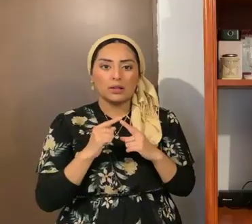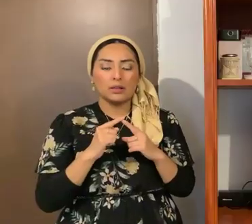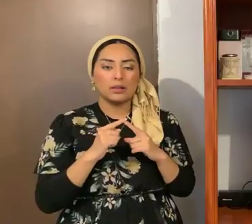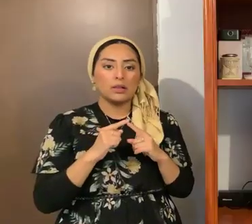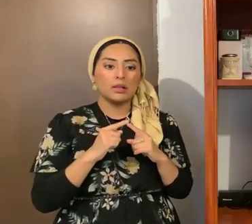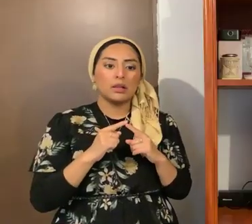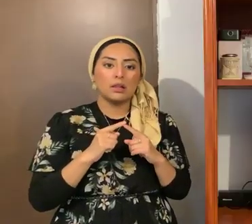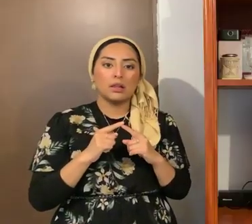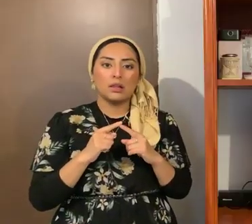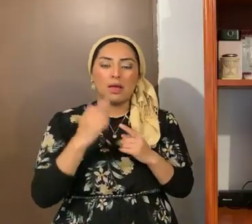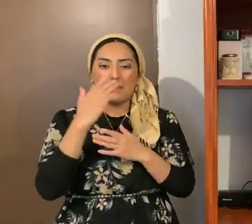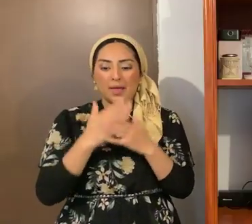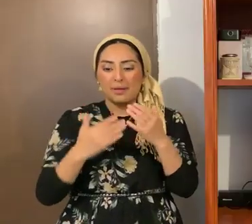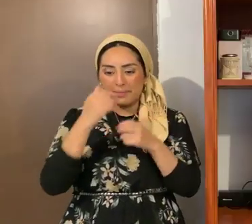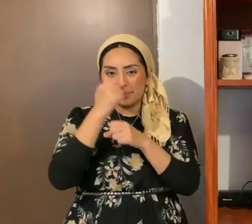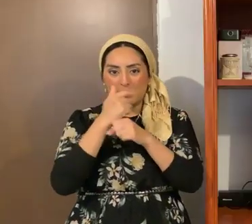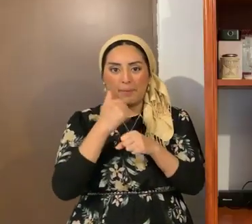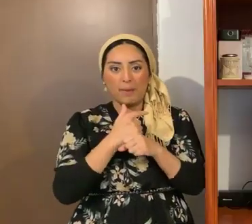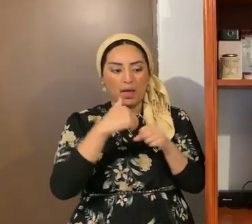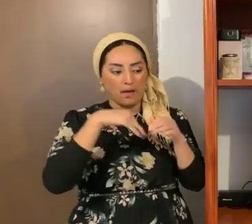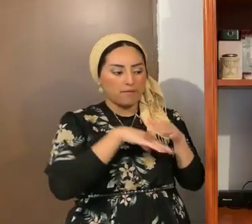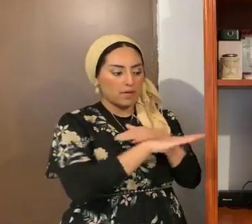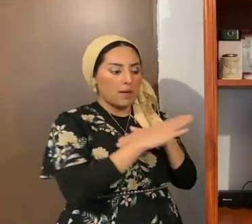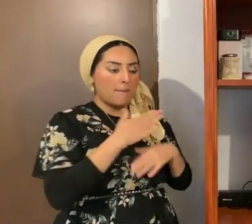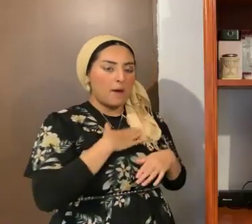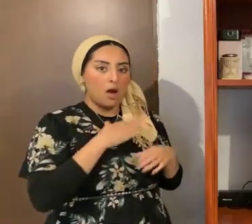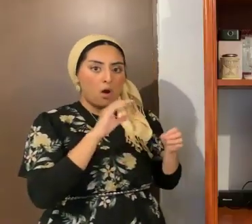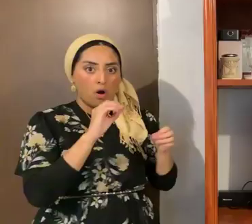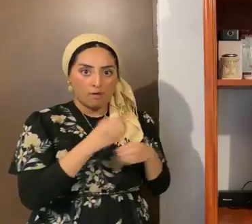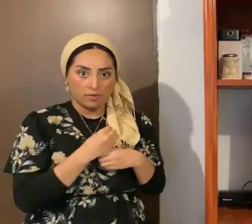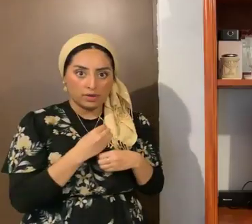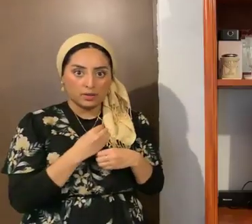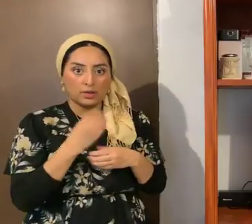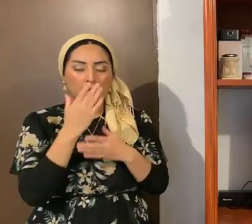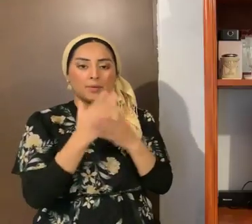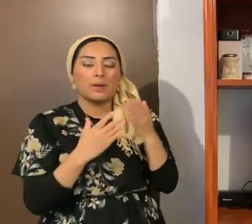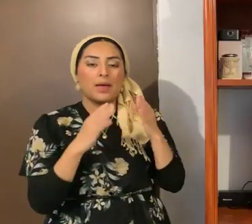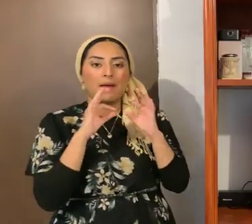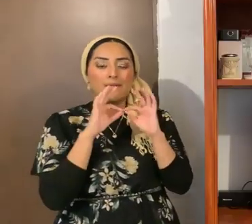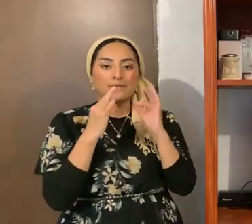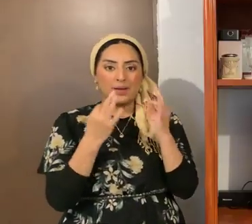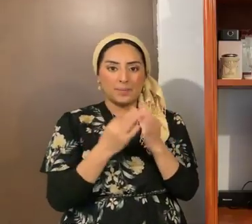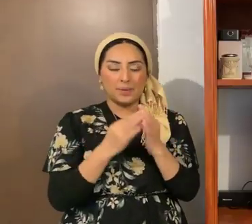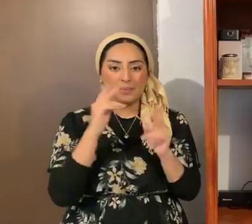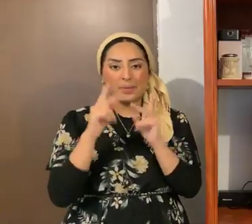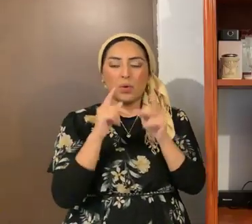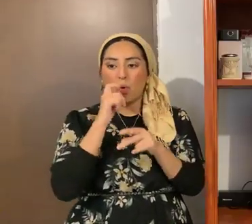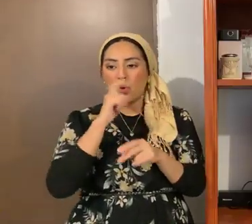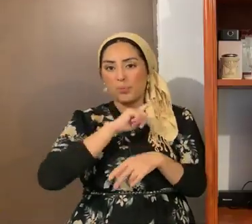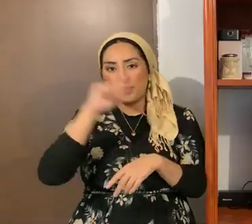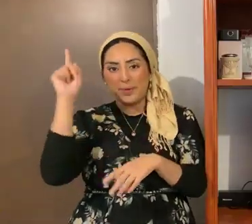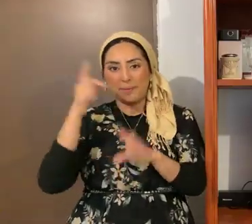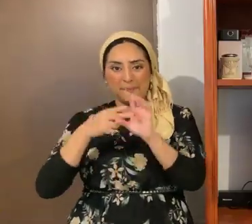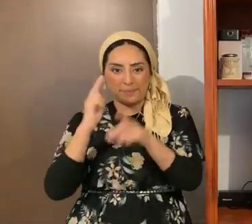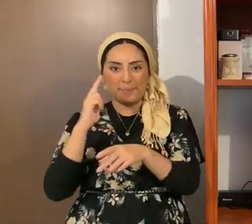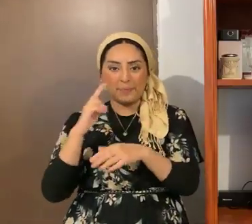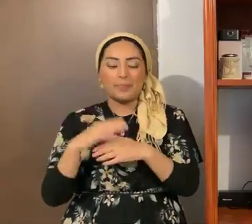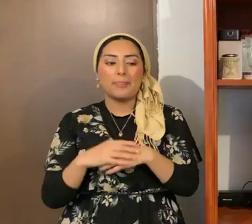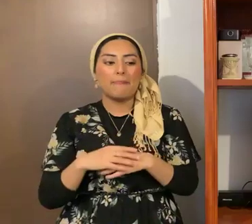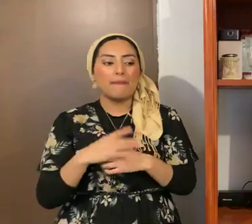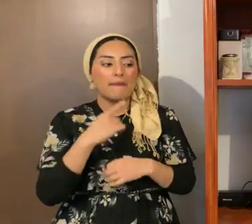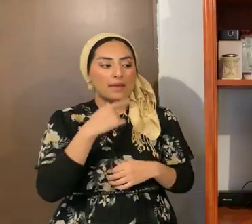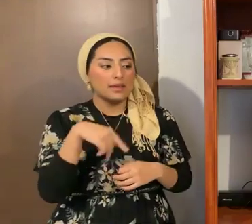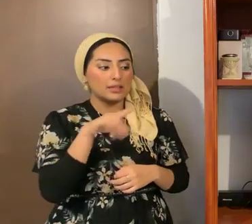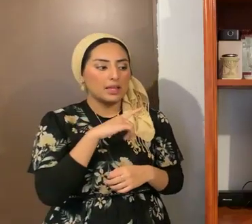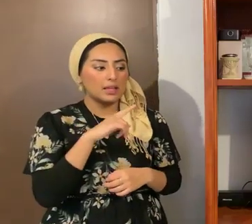entran algunos hermanos de aquí mismo a la oficina y son familiares de los que han sido expulsados, como que